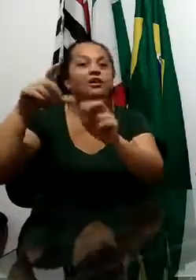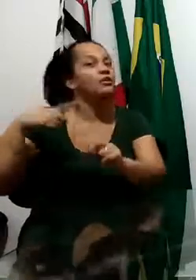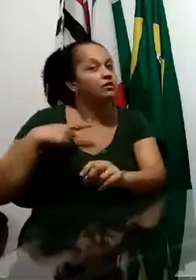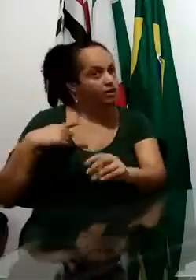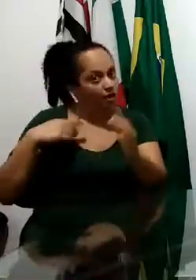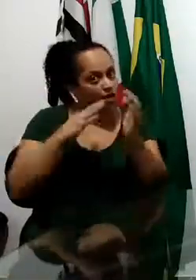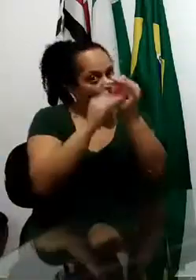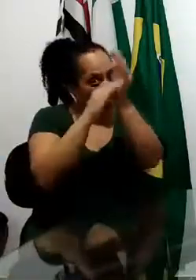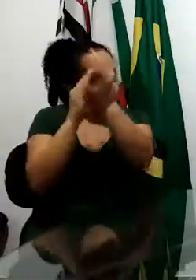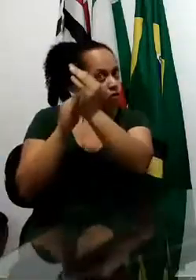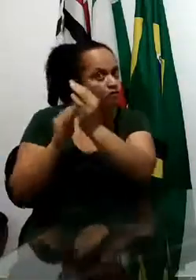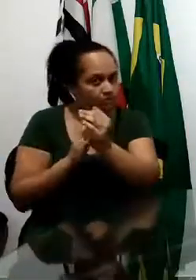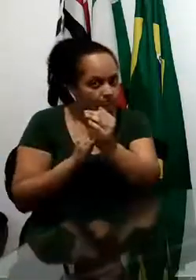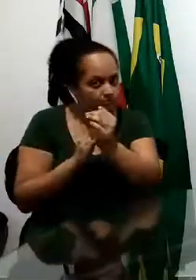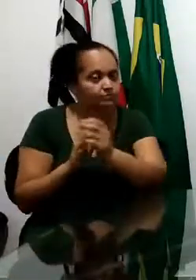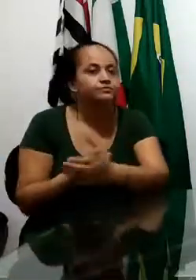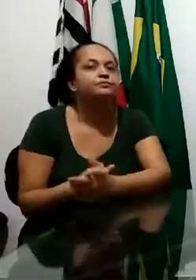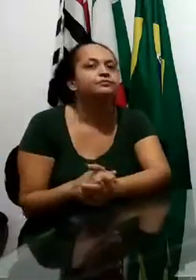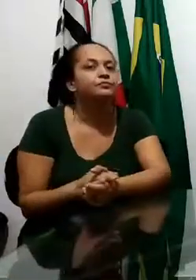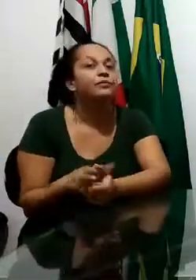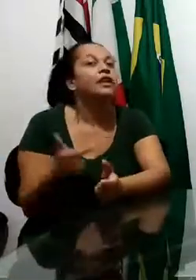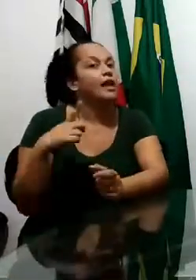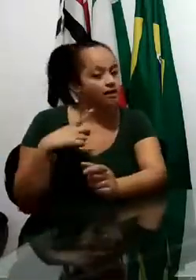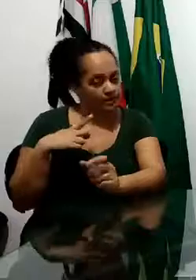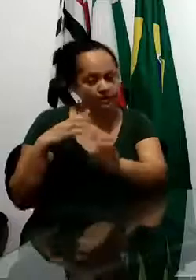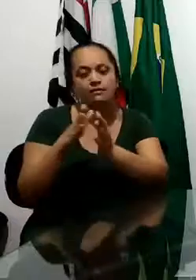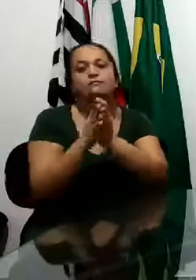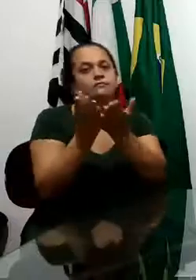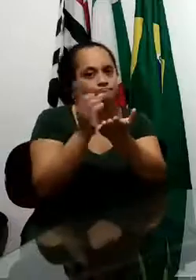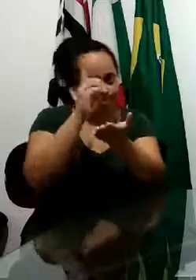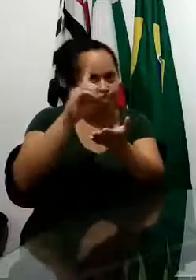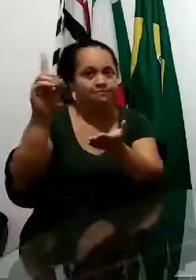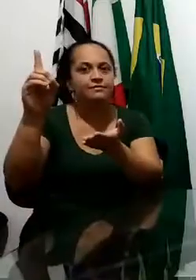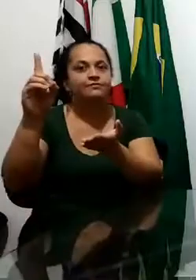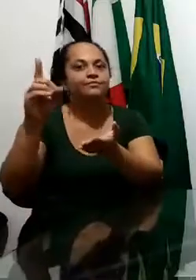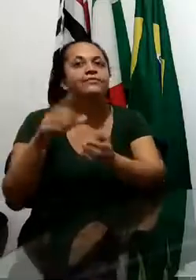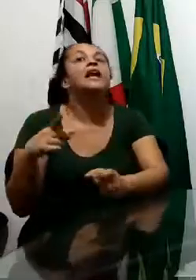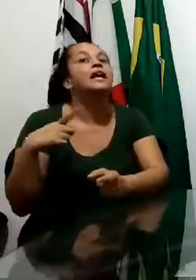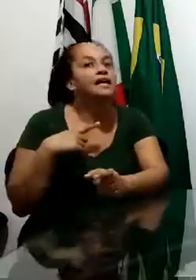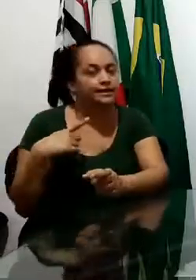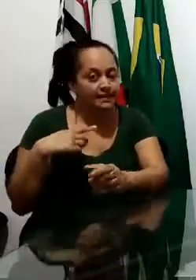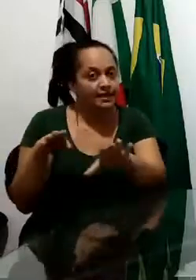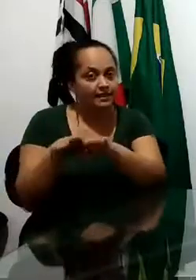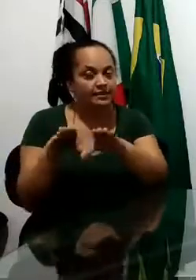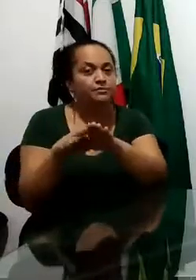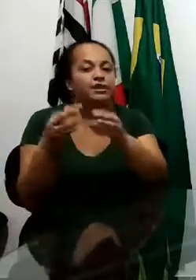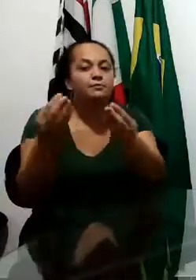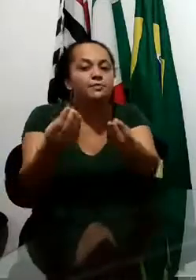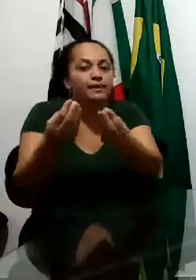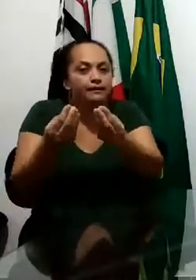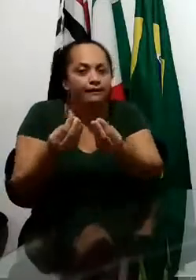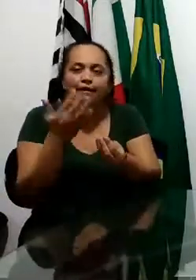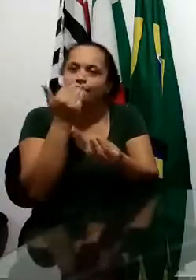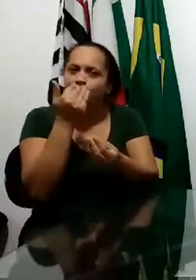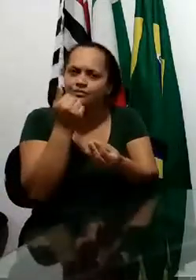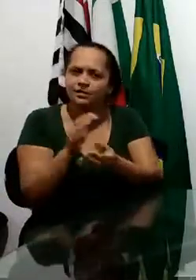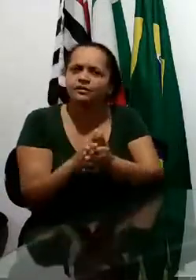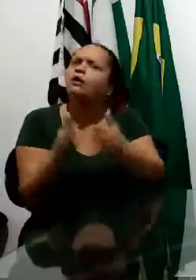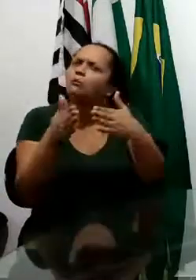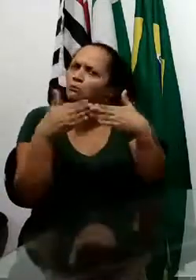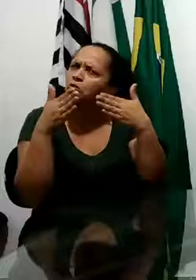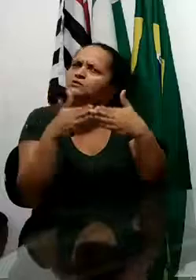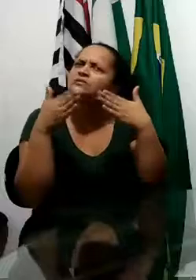louvor, nós vamos ter uma palavra e vamos ter a nossa coleta de alimentos. Eu quero pedir aí